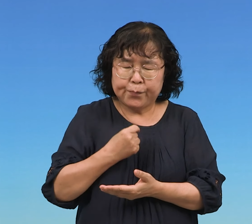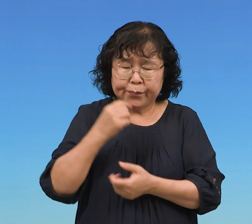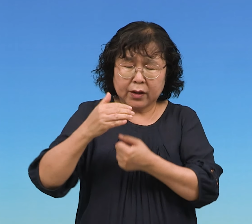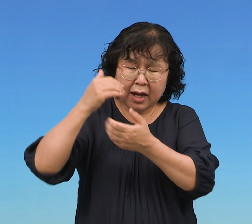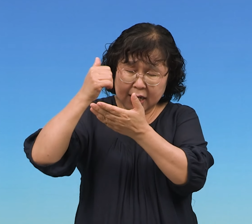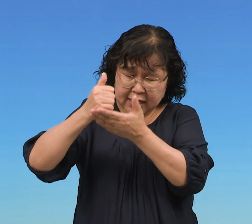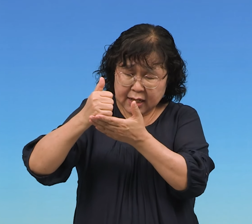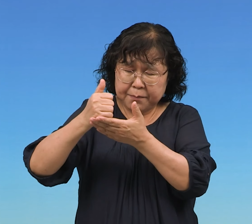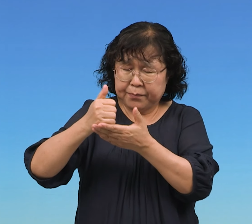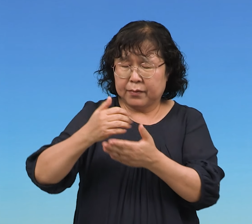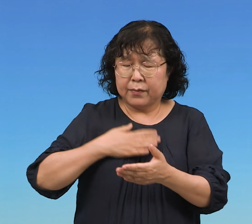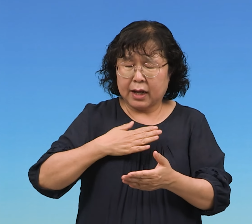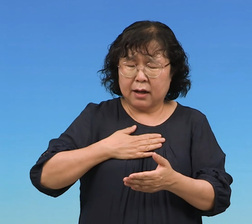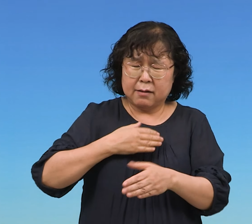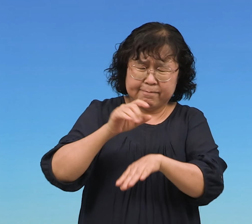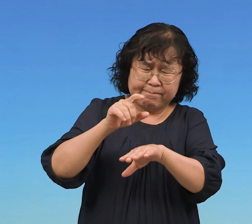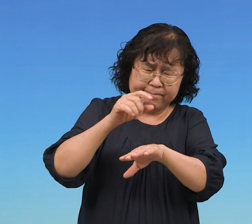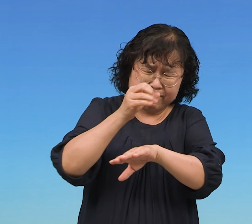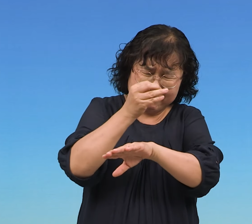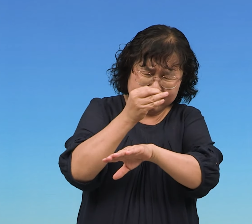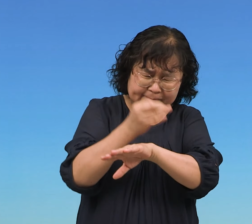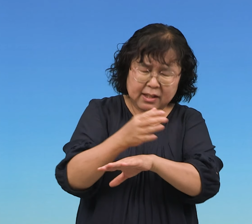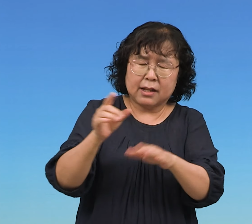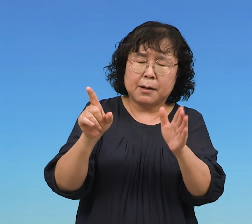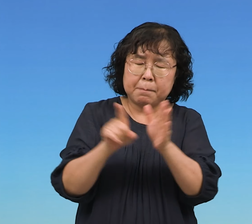진리, 너무나 단순한 진리,